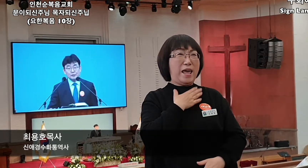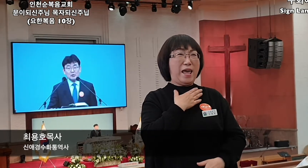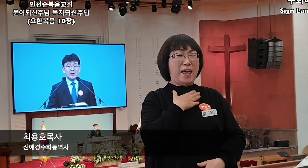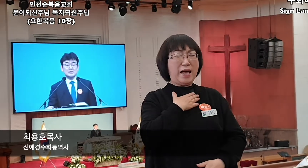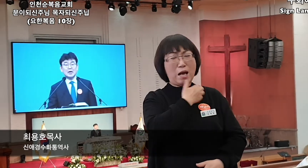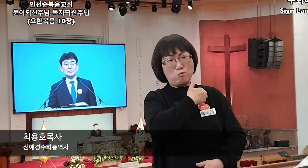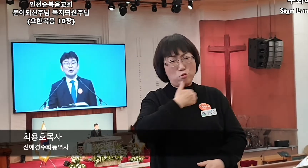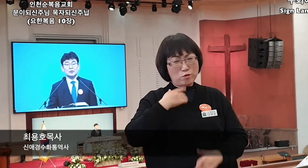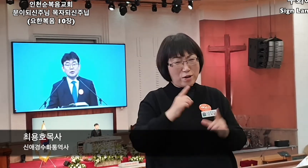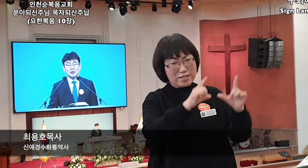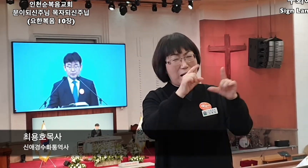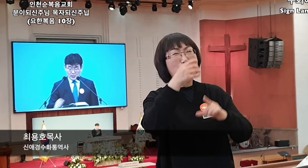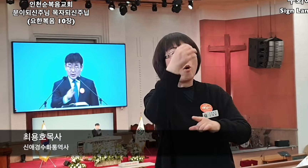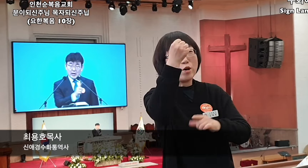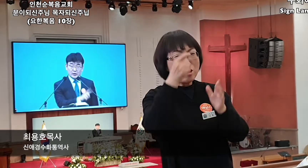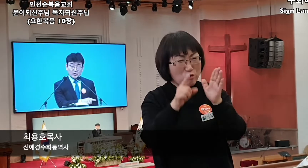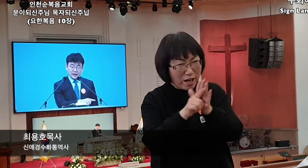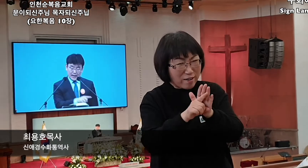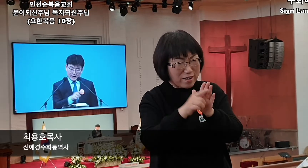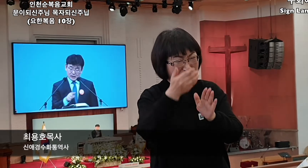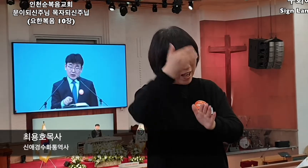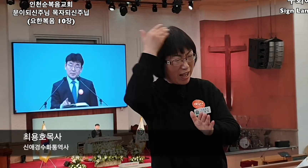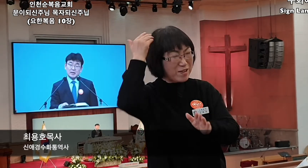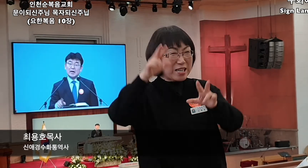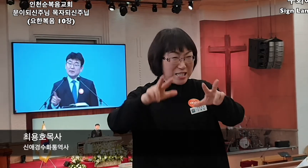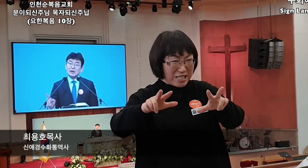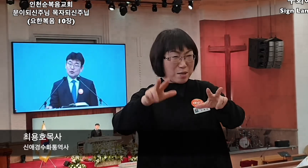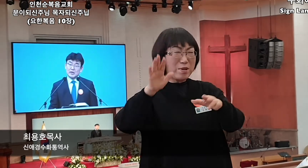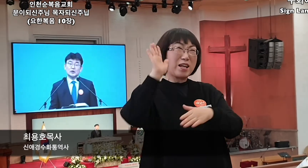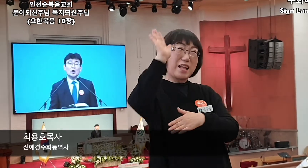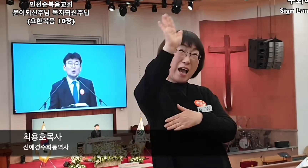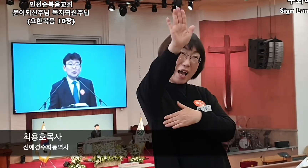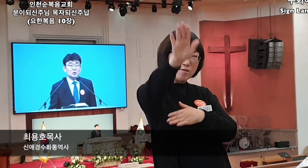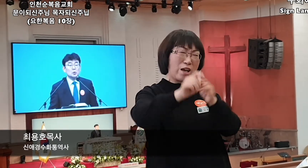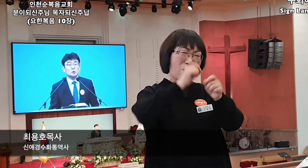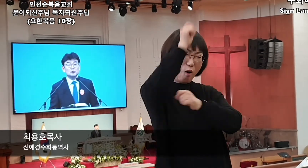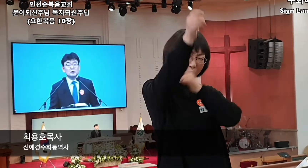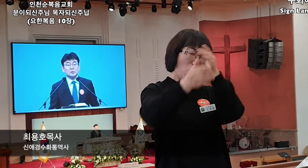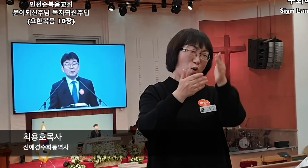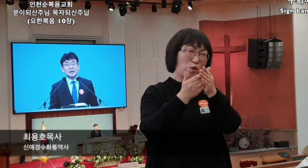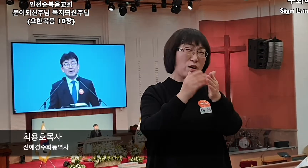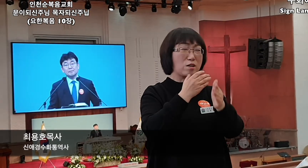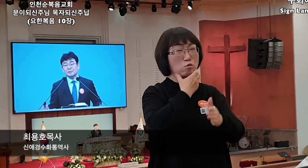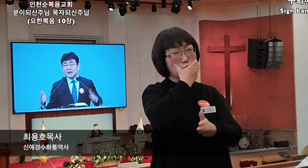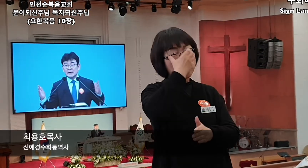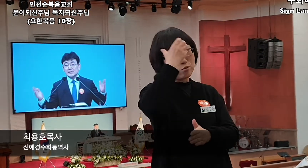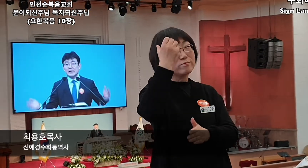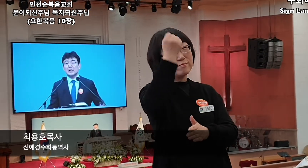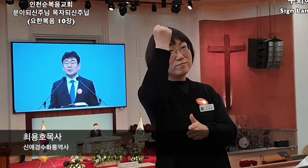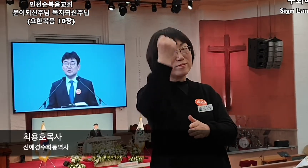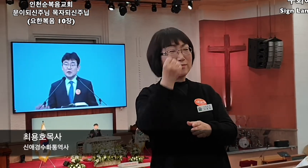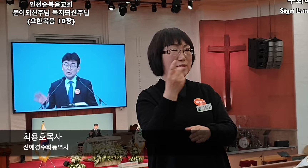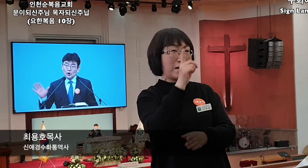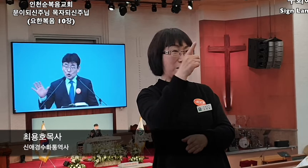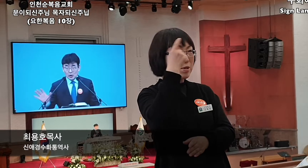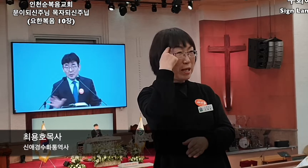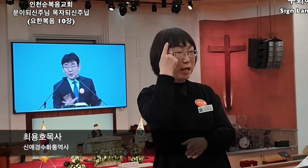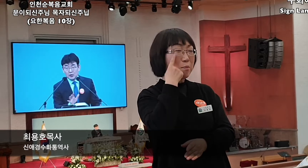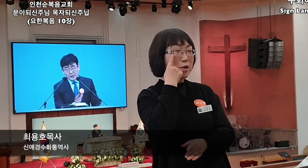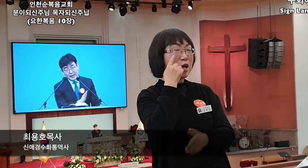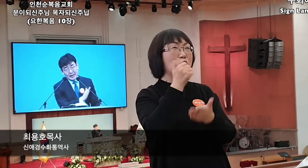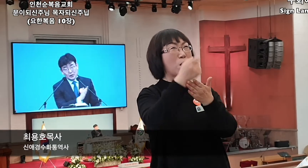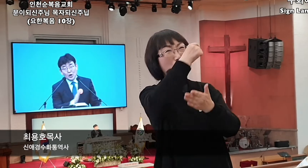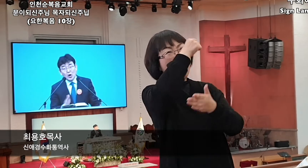씨가 풍성한 삶을 얻는 거예요. 예전이나 지금이나 나중이나 영원토록 그 꿈입니다. 다시 생각해 보세요.